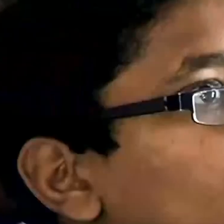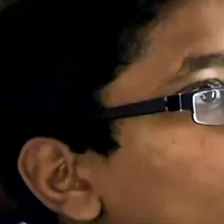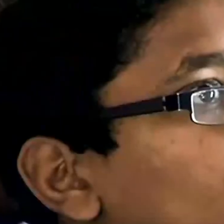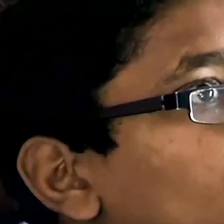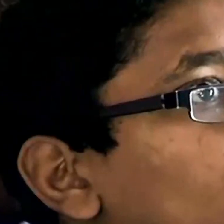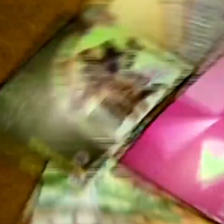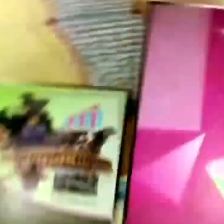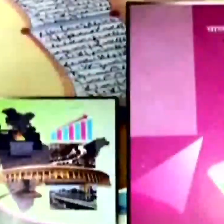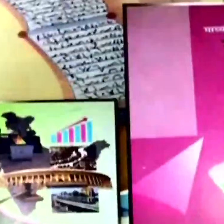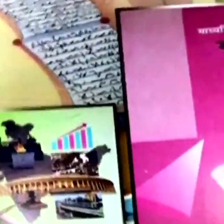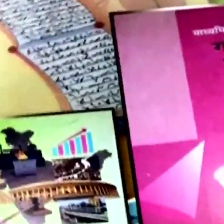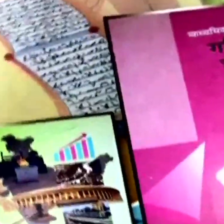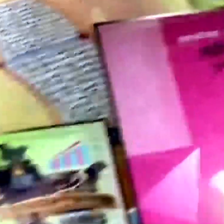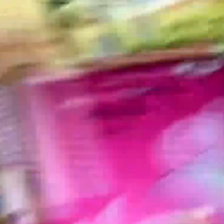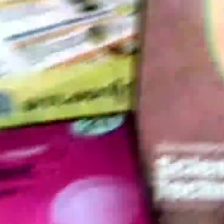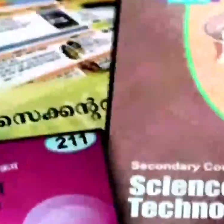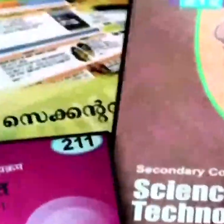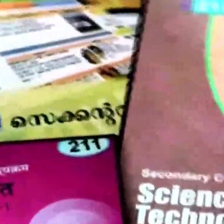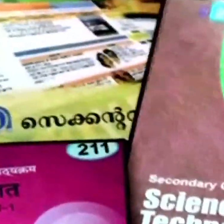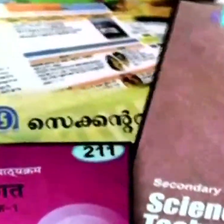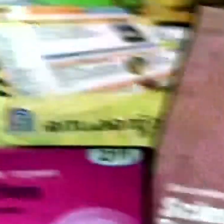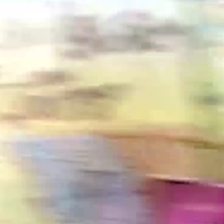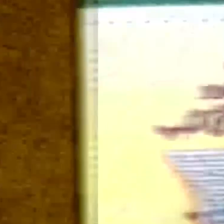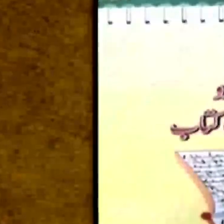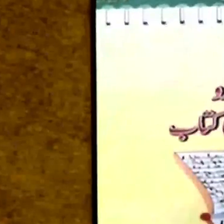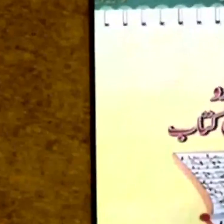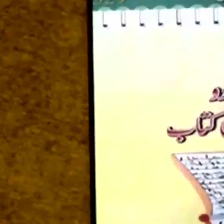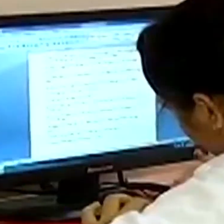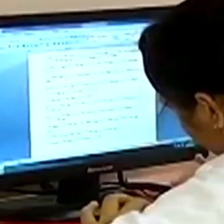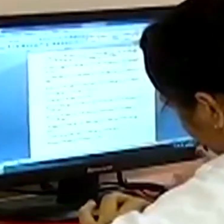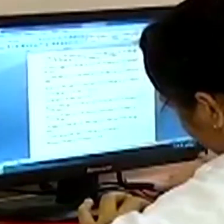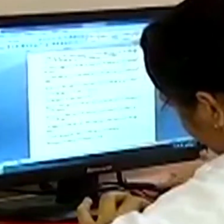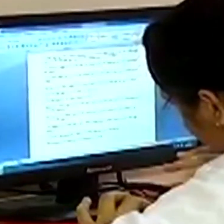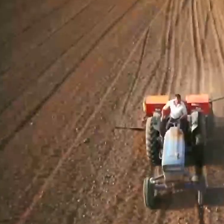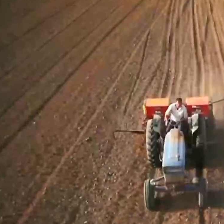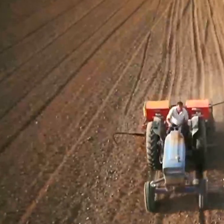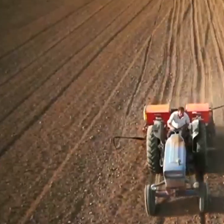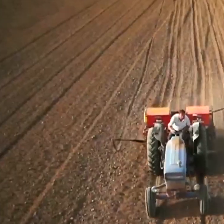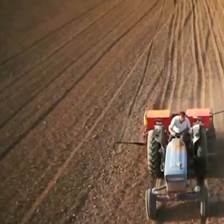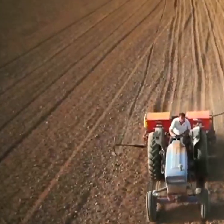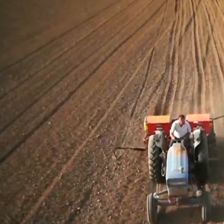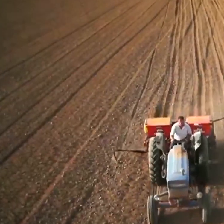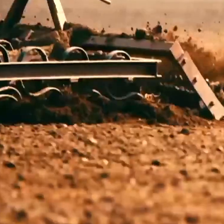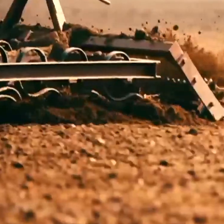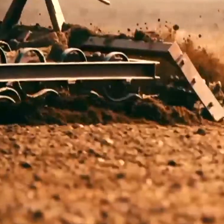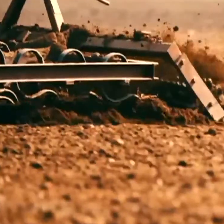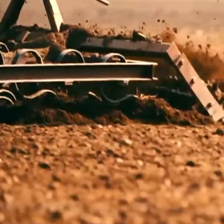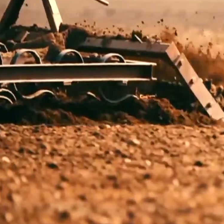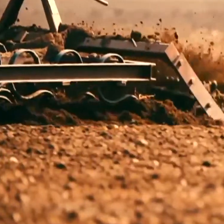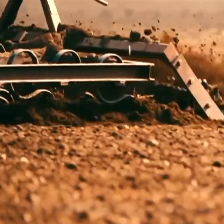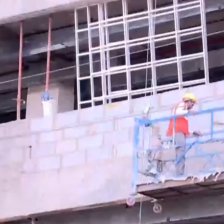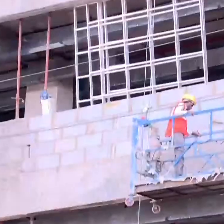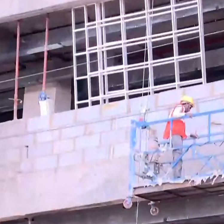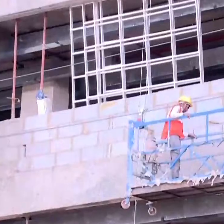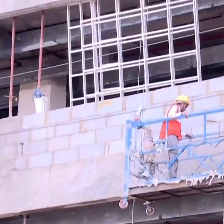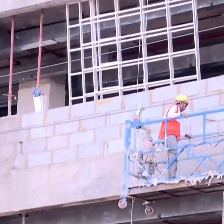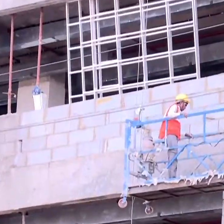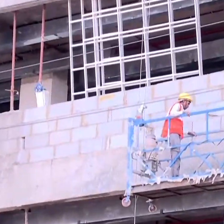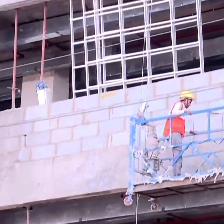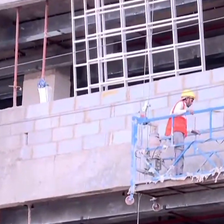हम उठे और जागे, मंजिल आने की ध्वनि सुने।